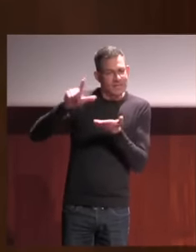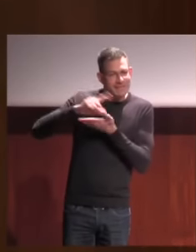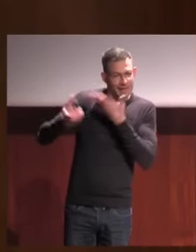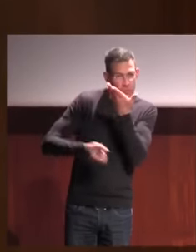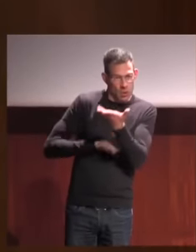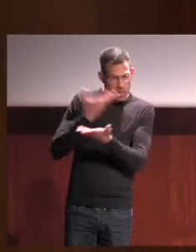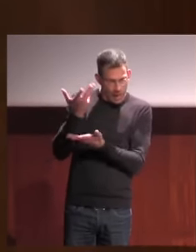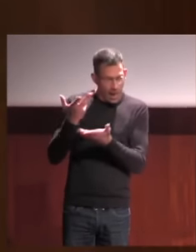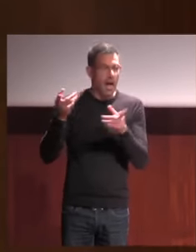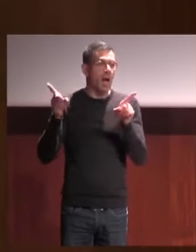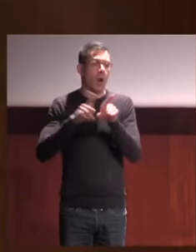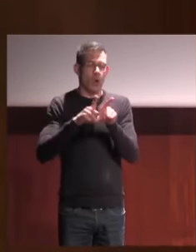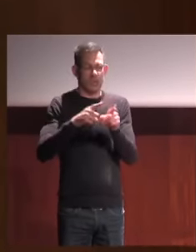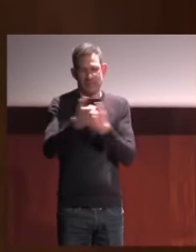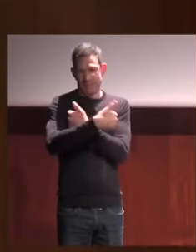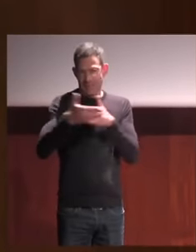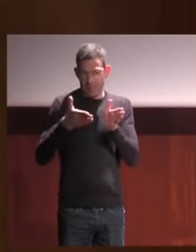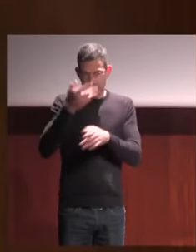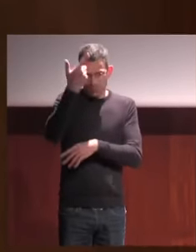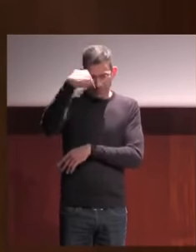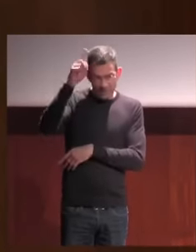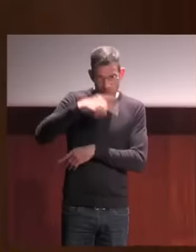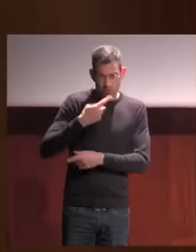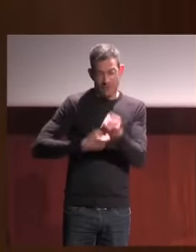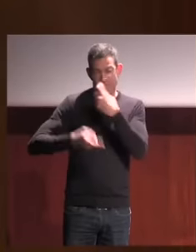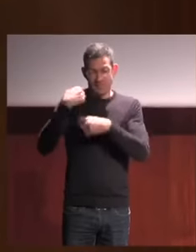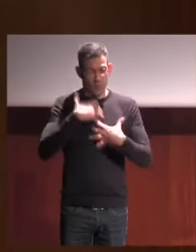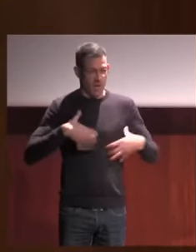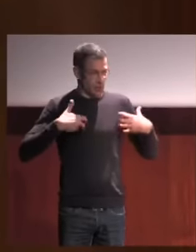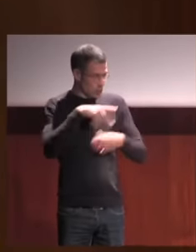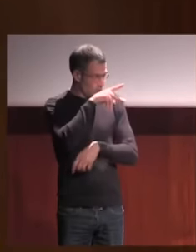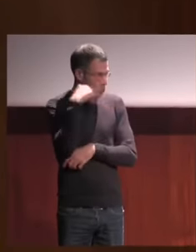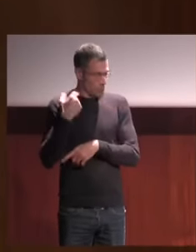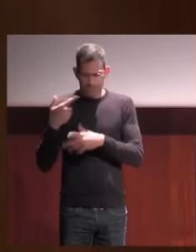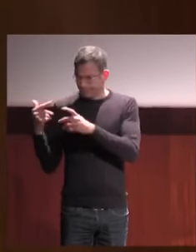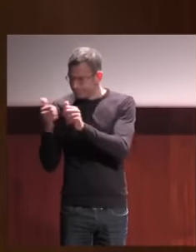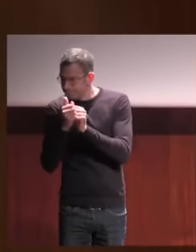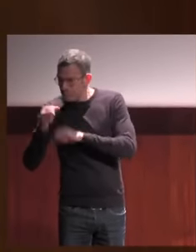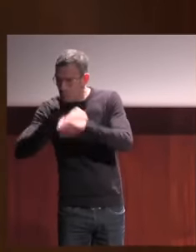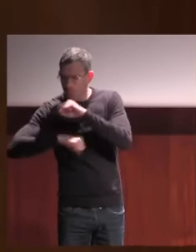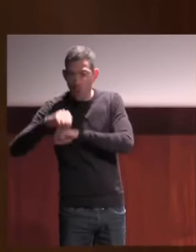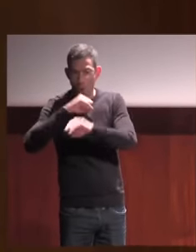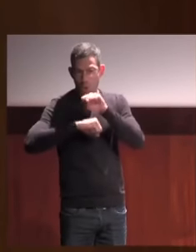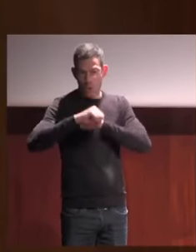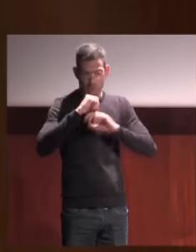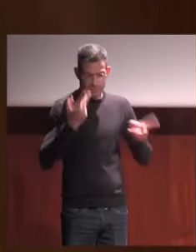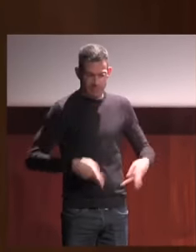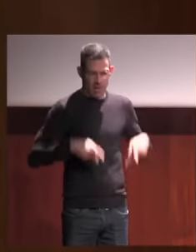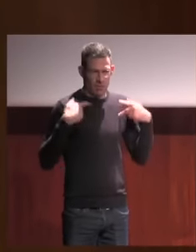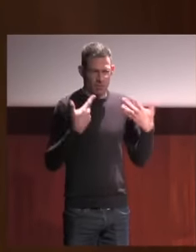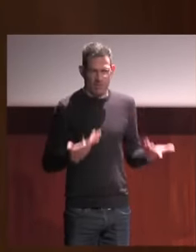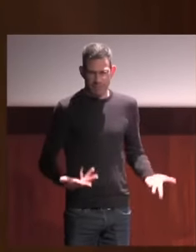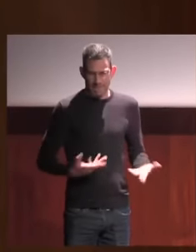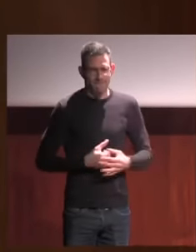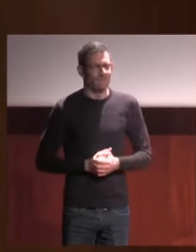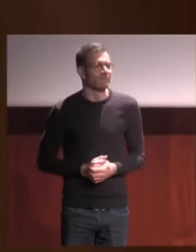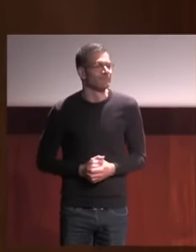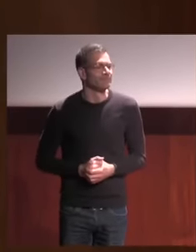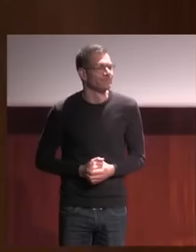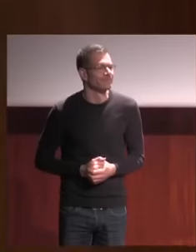et du département philosophie, histoire, sciences de l'homme, a mis sur pied ce programme.